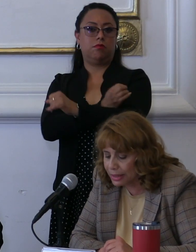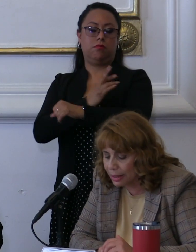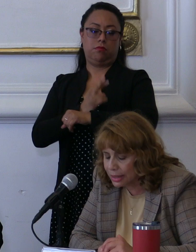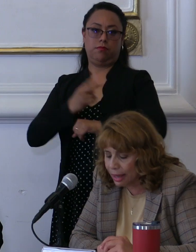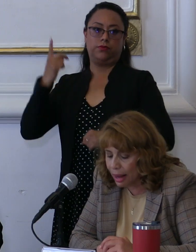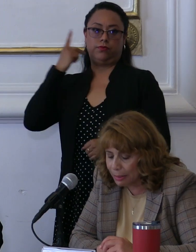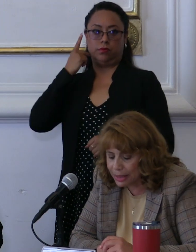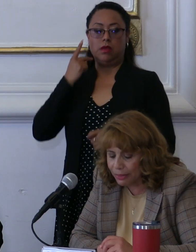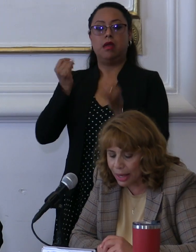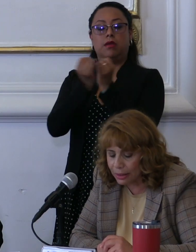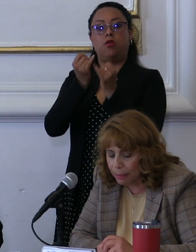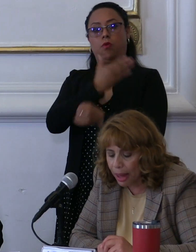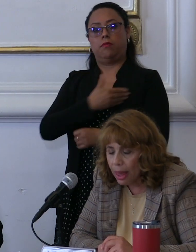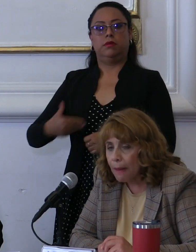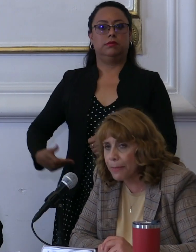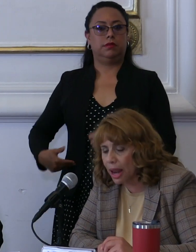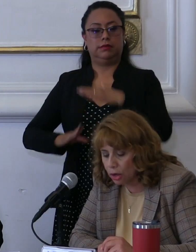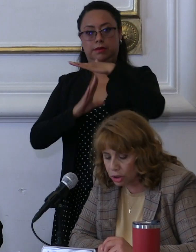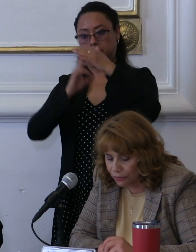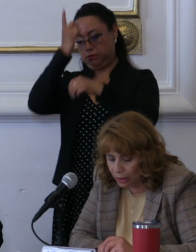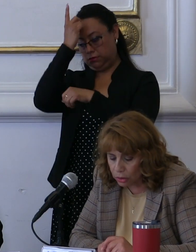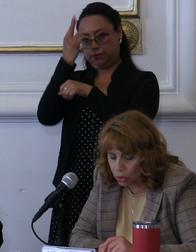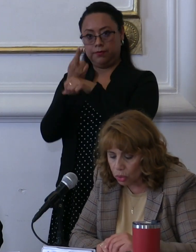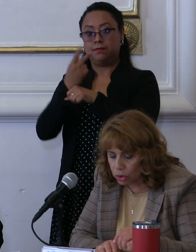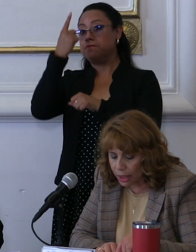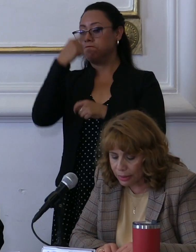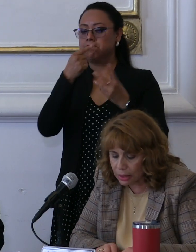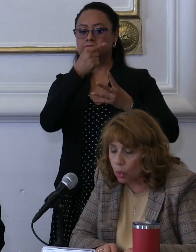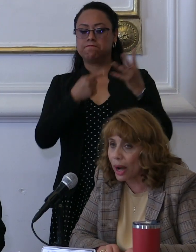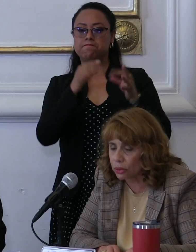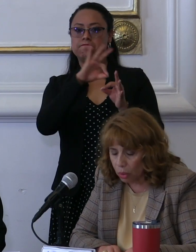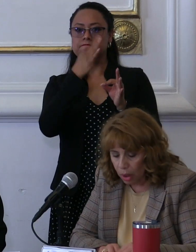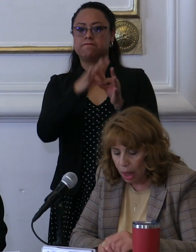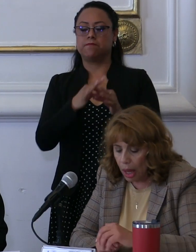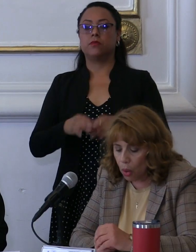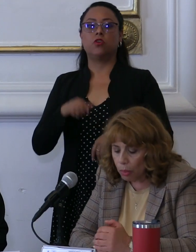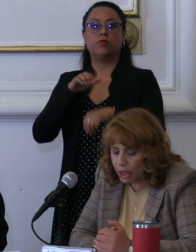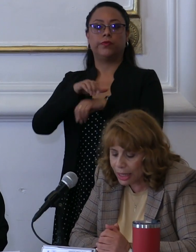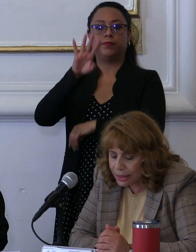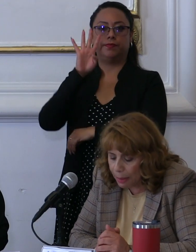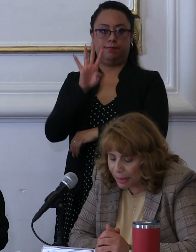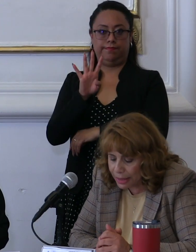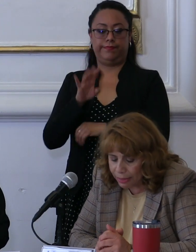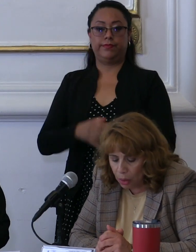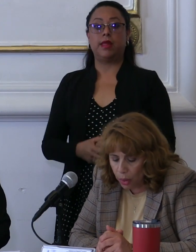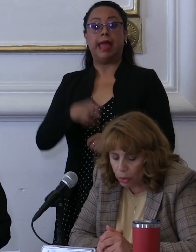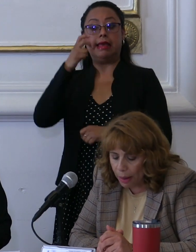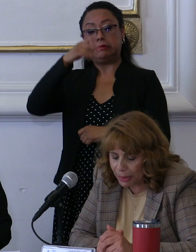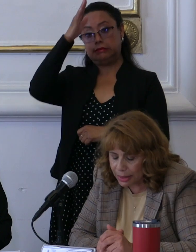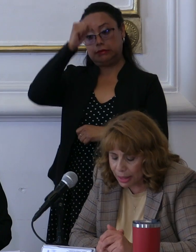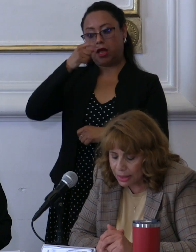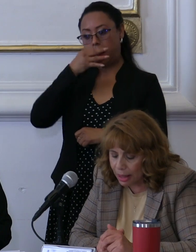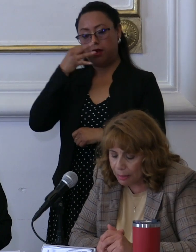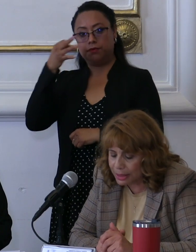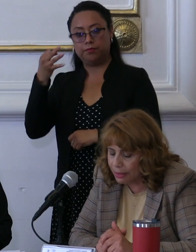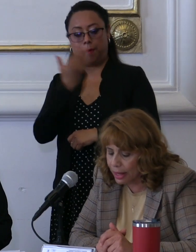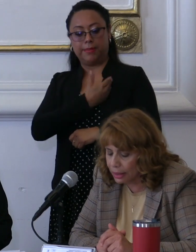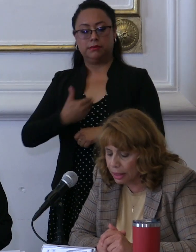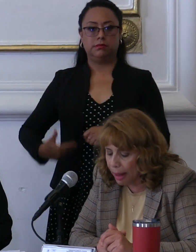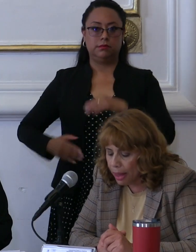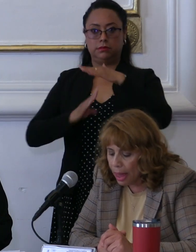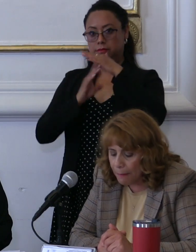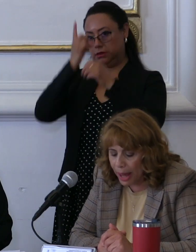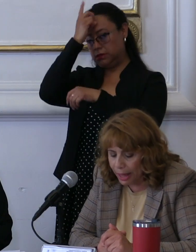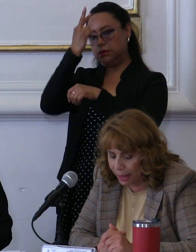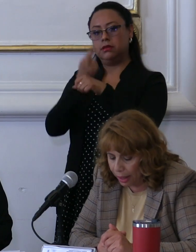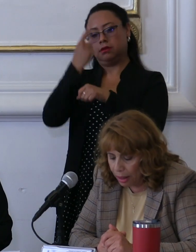a la Presidencia de la Mesa Directiva para los efectos conducentes. Cuarto, comuníquese el presente acuerdo a la Presidencia de la Mesa